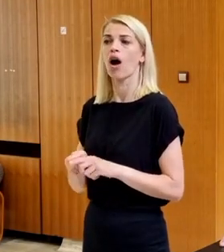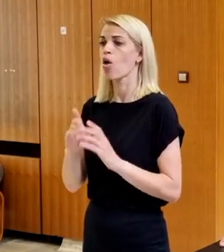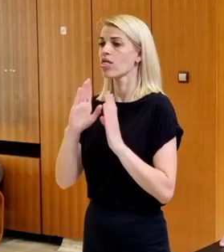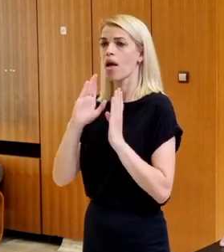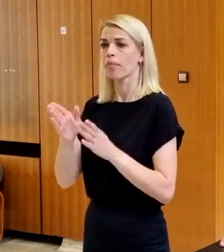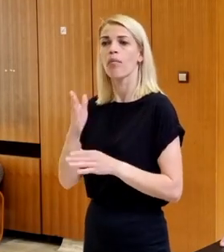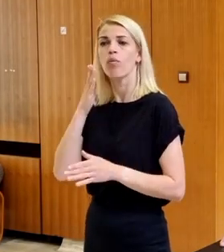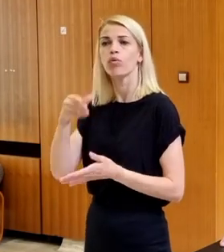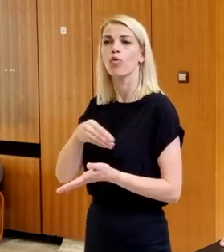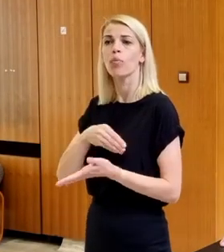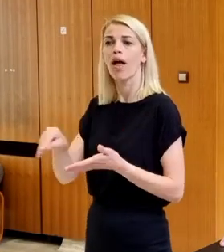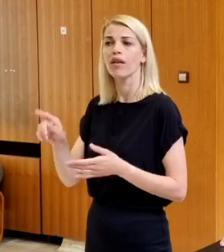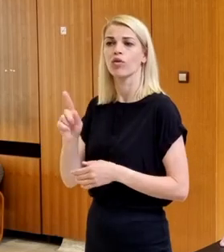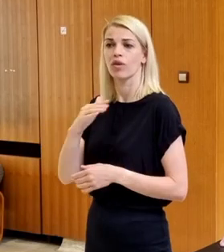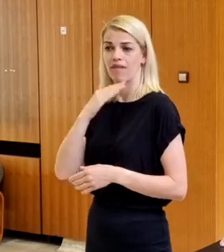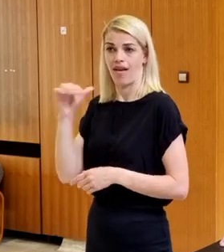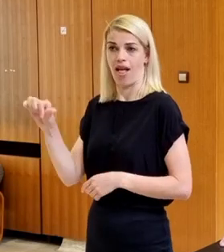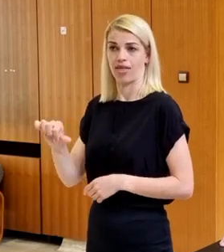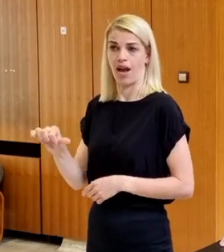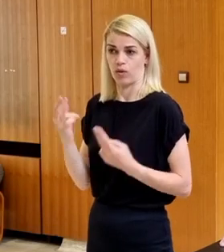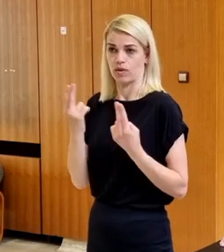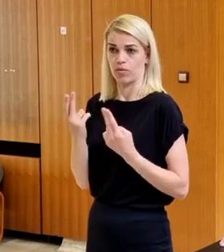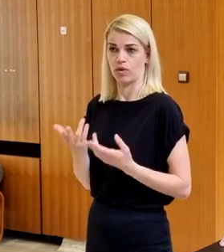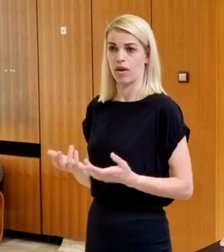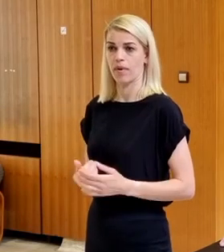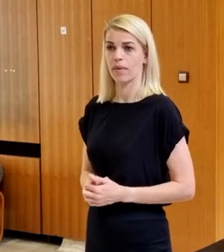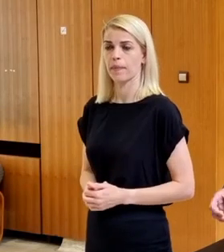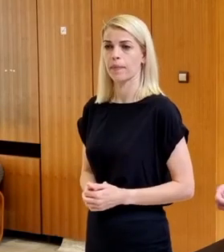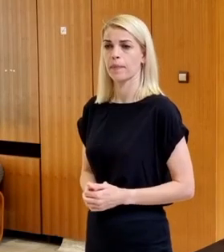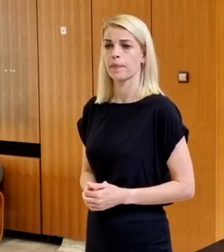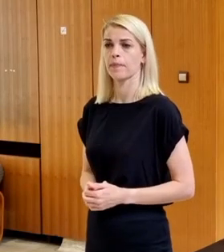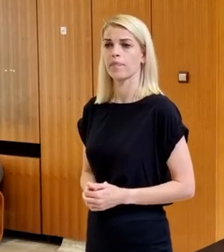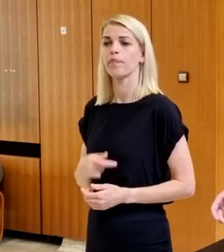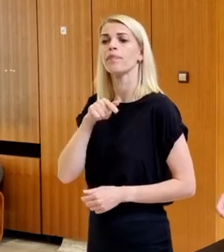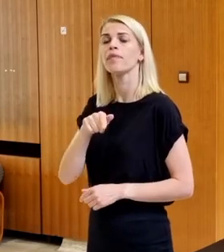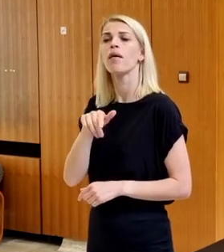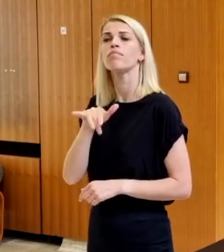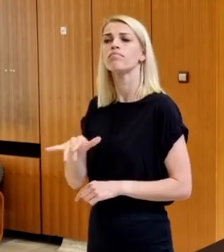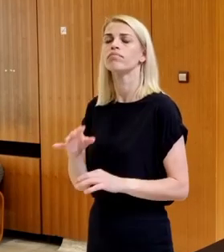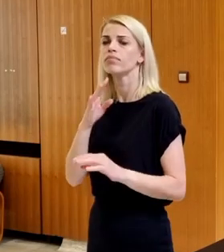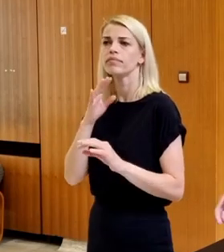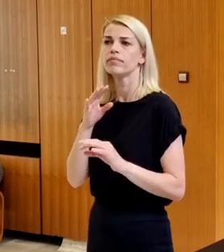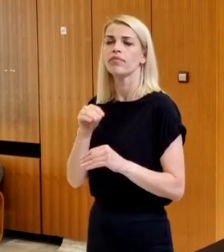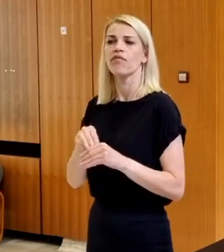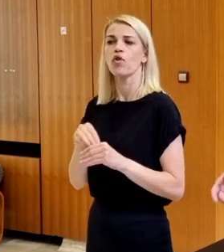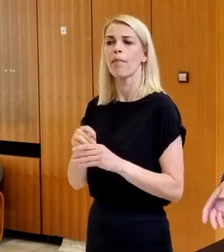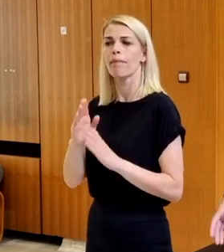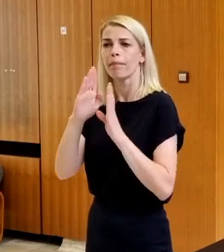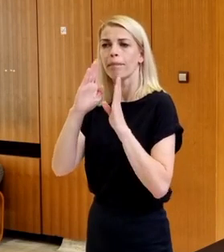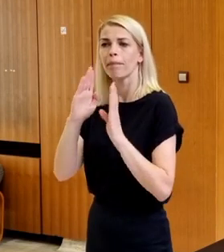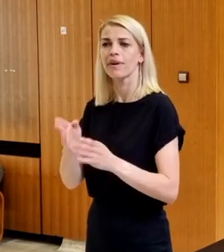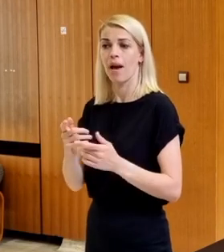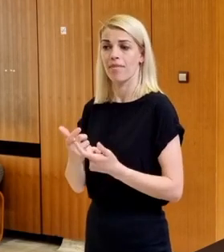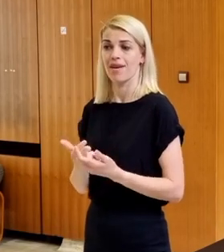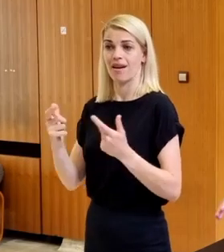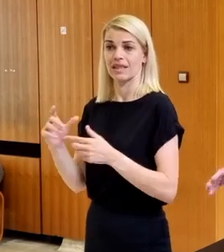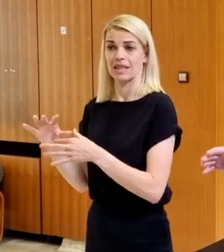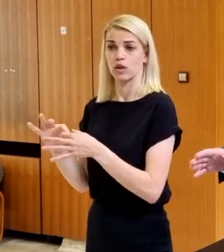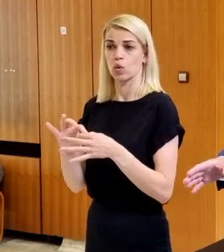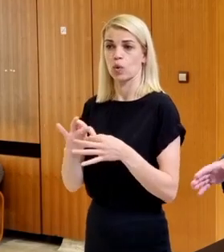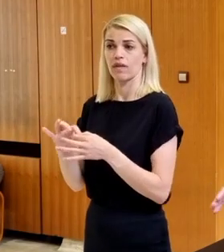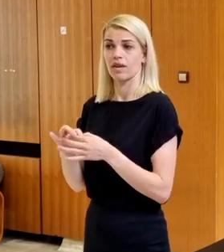tí, ktorí veľa tankujú, nie? Však tam je práve, že úplne priamy, jasný súvis. Ale